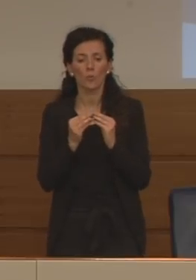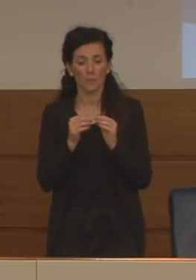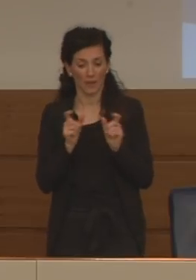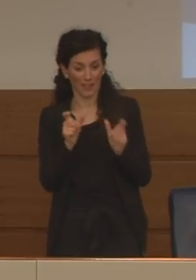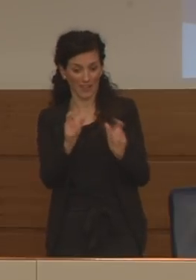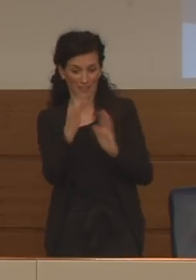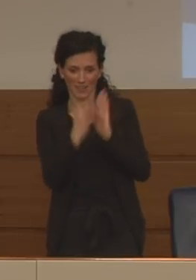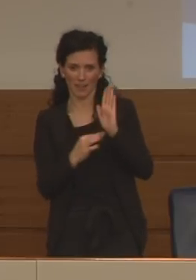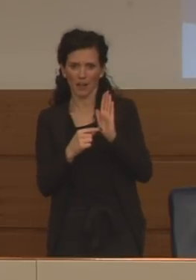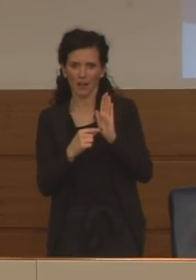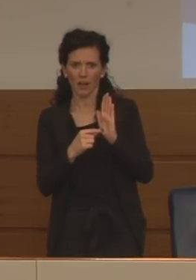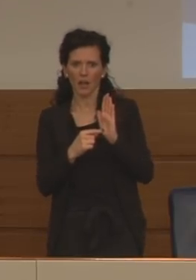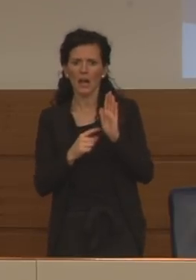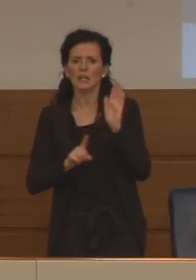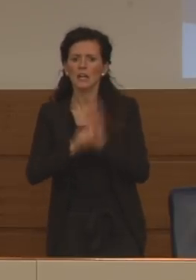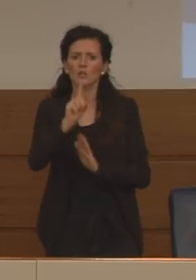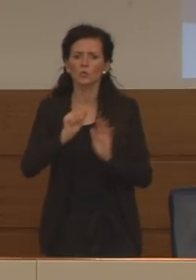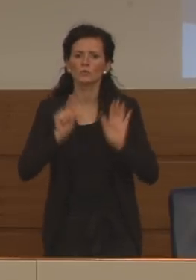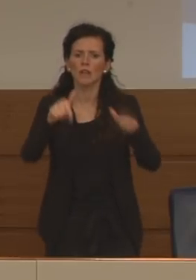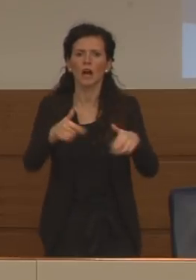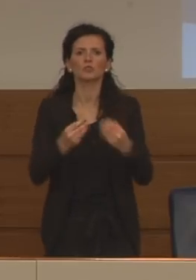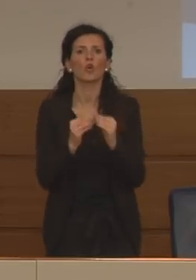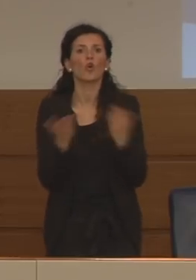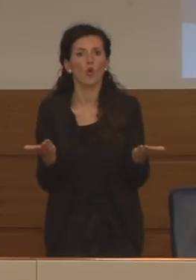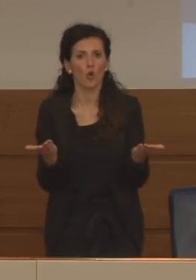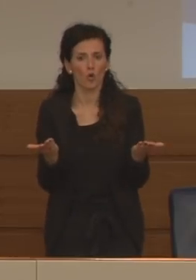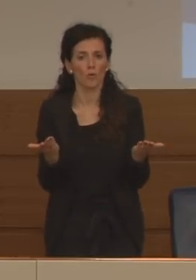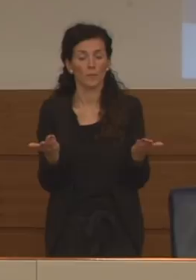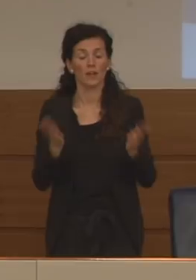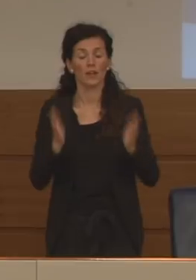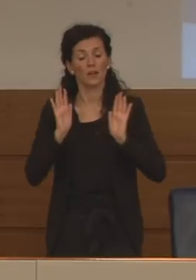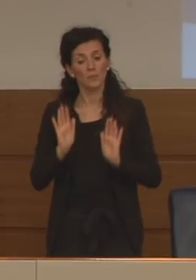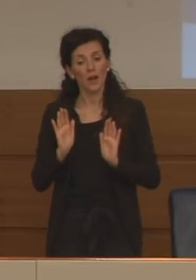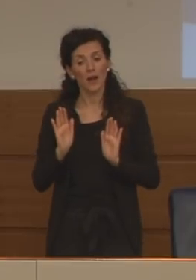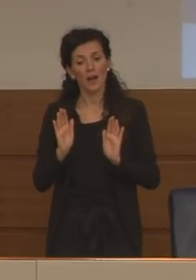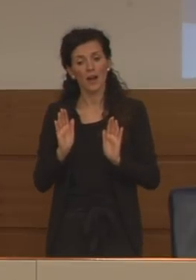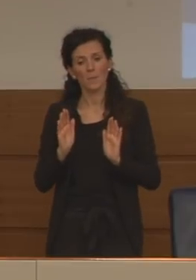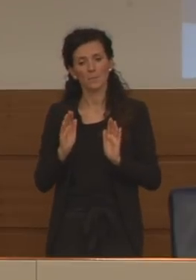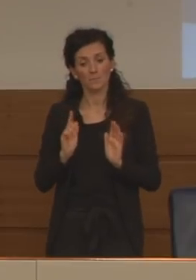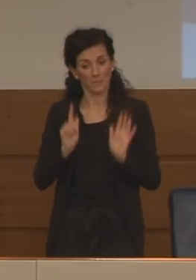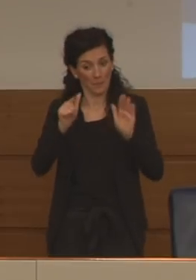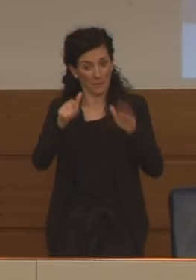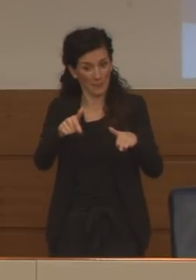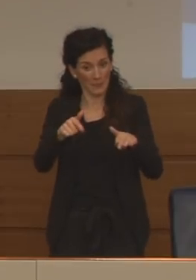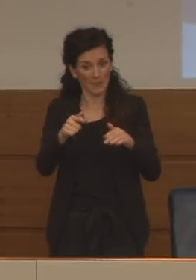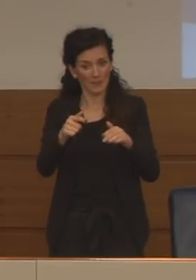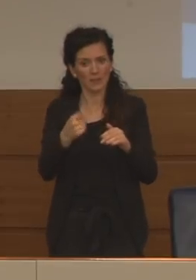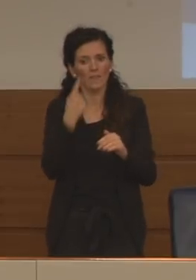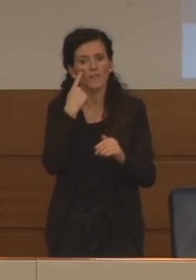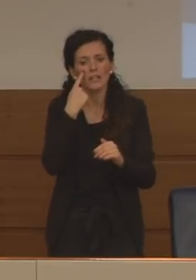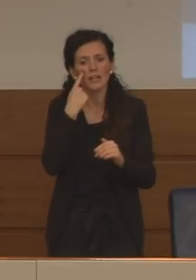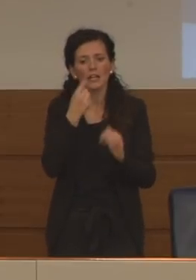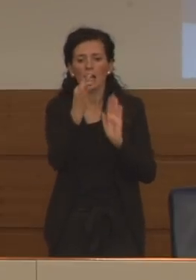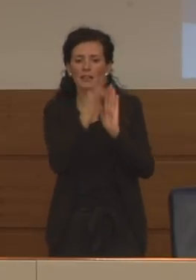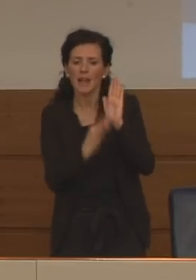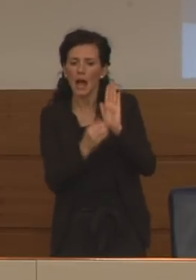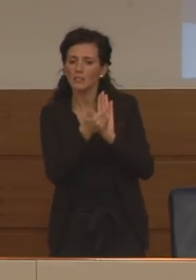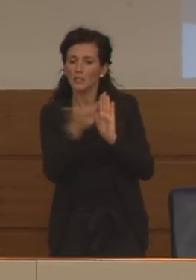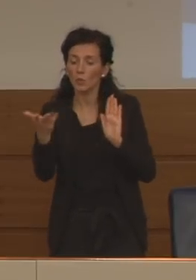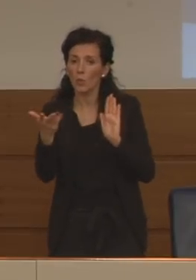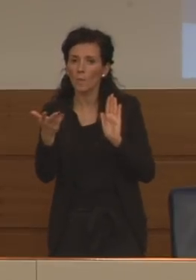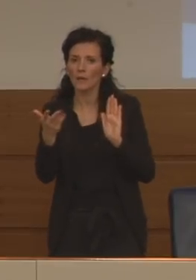misure però ripeto l'impatto sarà attenuato se i comportamenti non